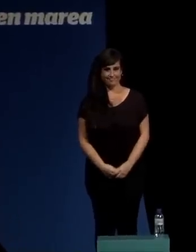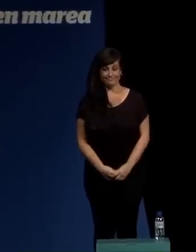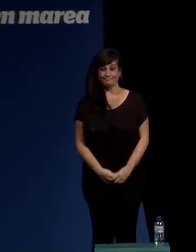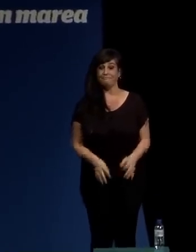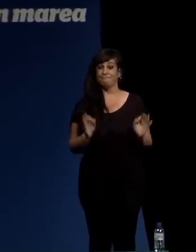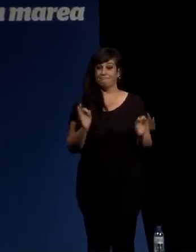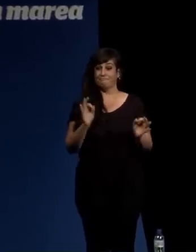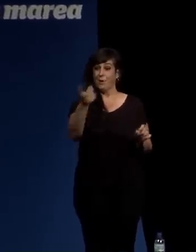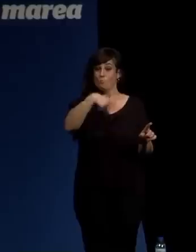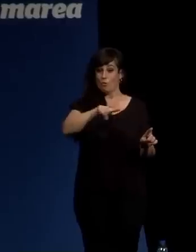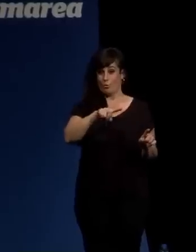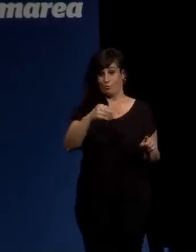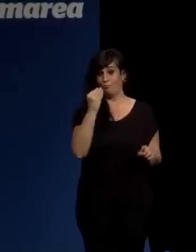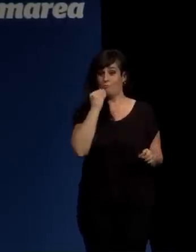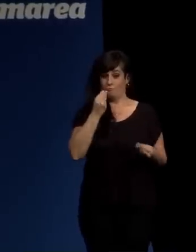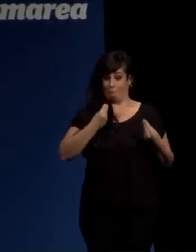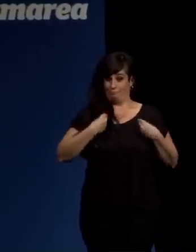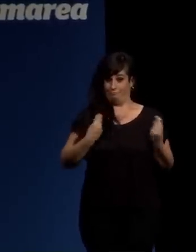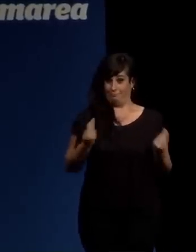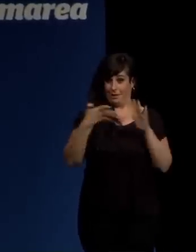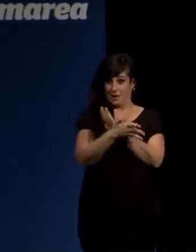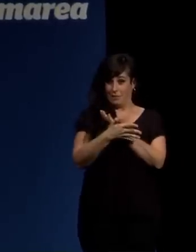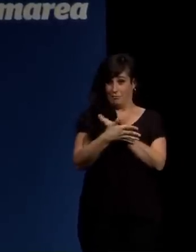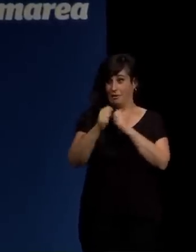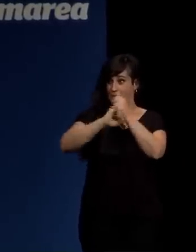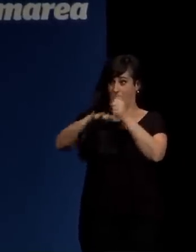Claro, vos que sodes ferroláns, polo tanto, da beira-mar,